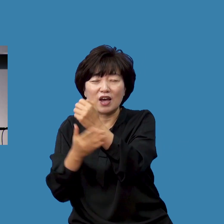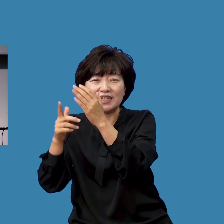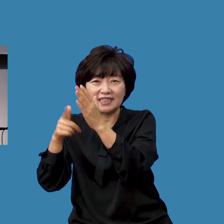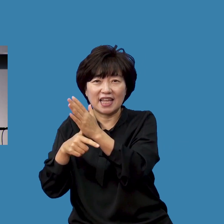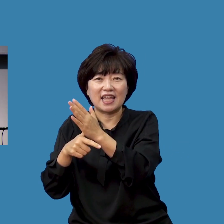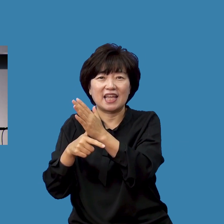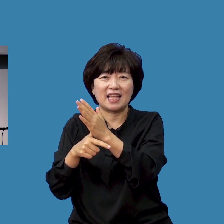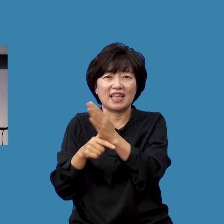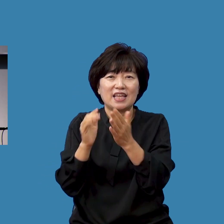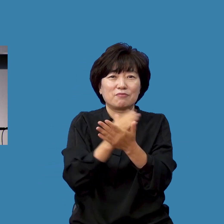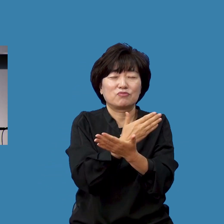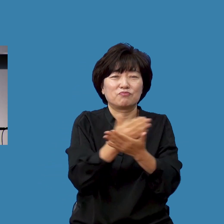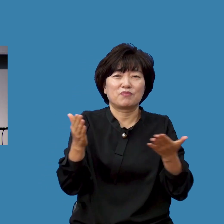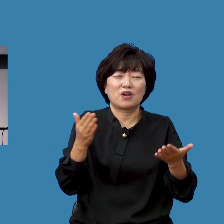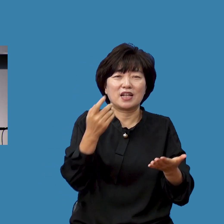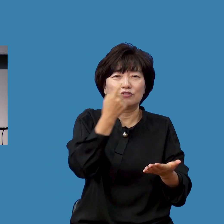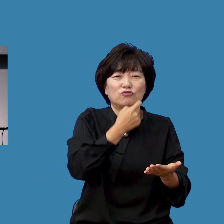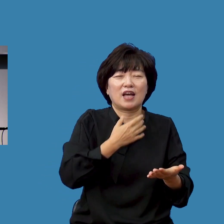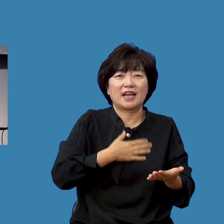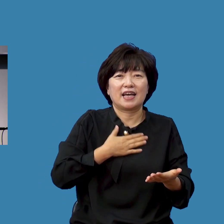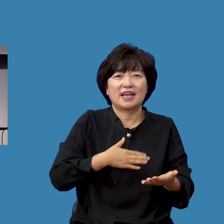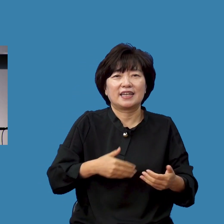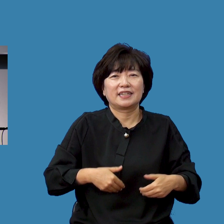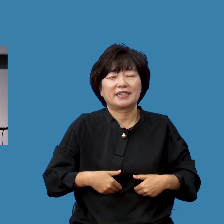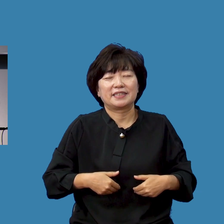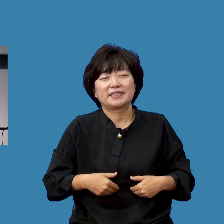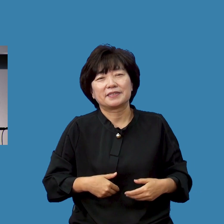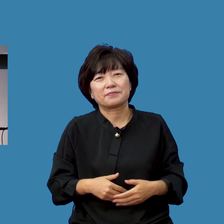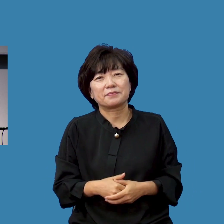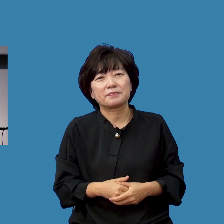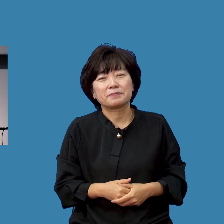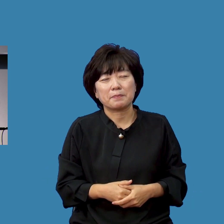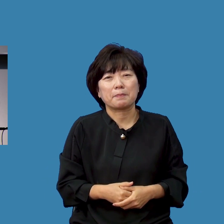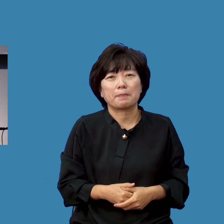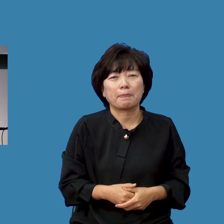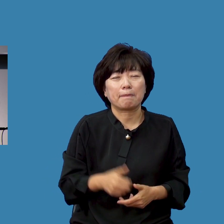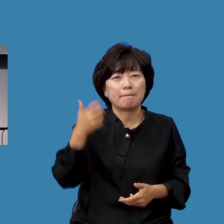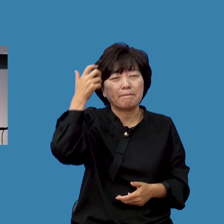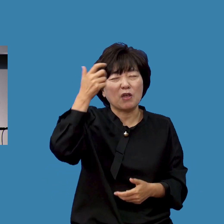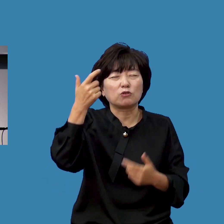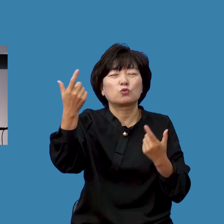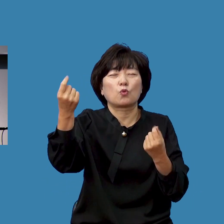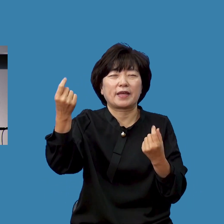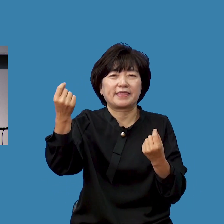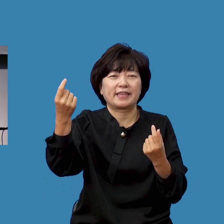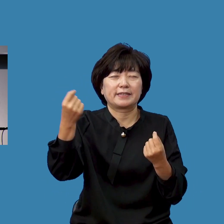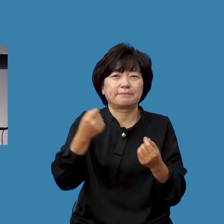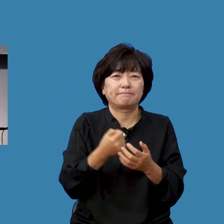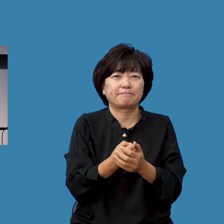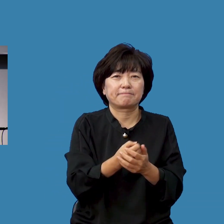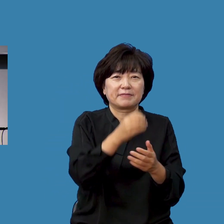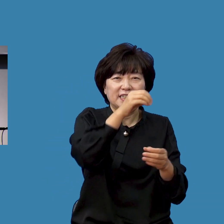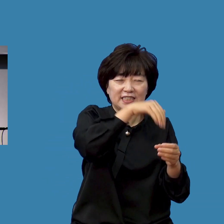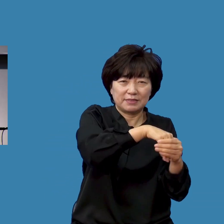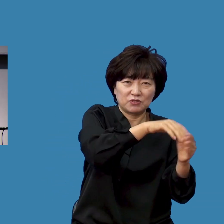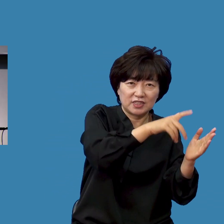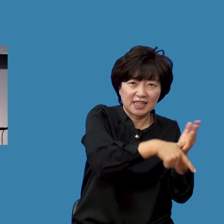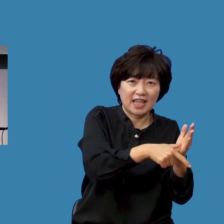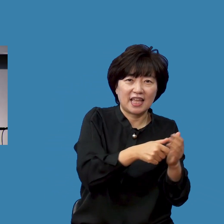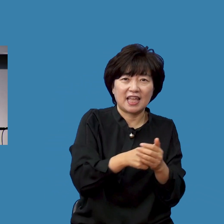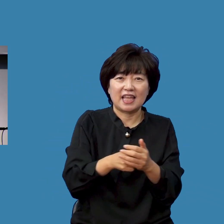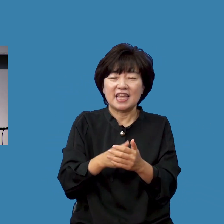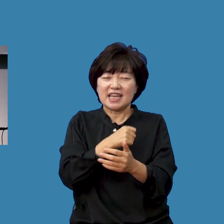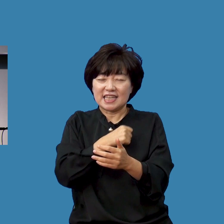추수해야 될지 이런 것을 분별할 줄 아는 사람이어야 열매를 얻게 되듯이 영적으로도 그렇습니다. 심어야 될